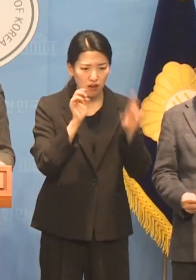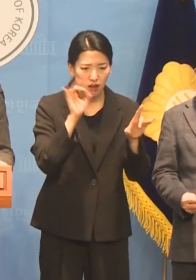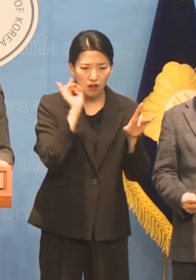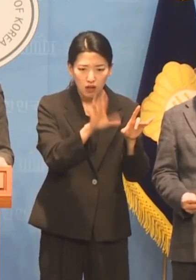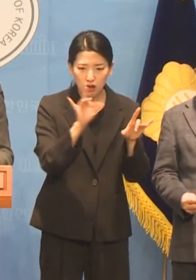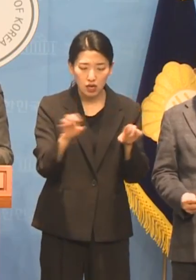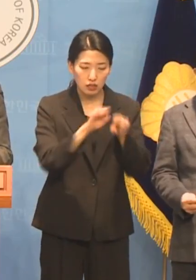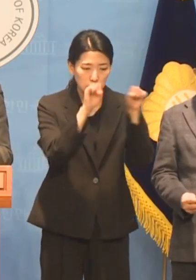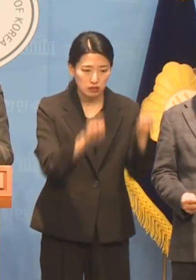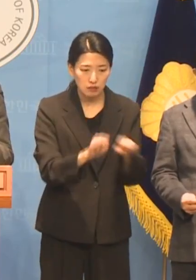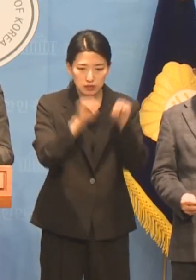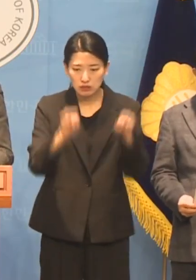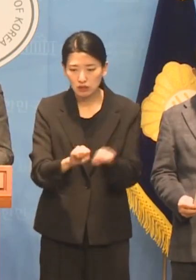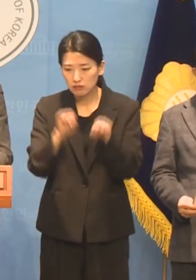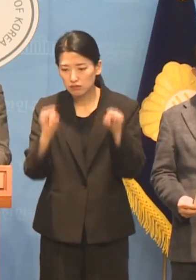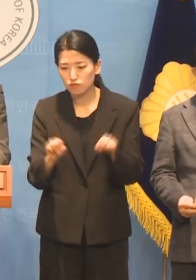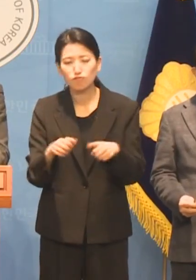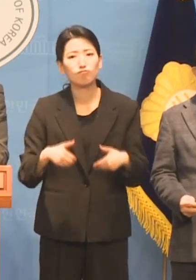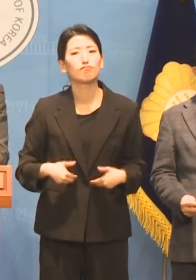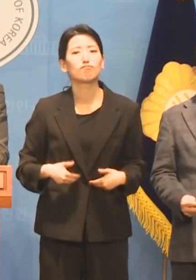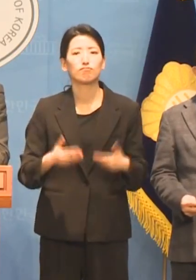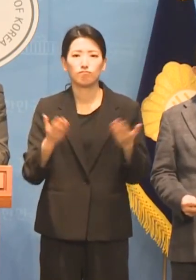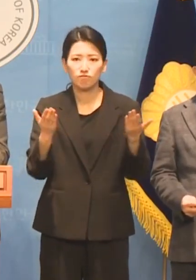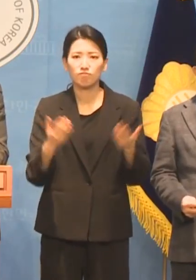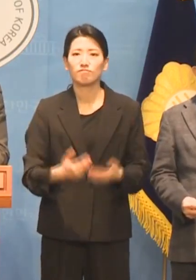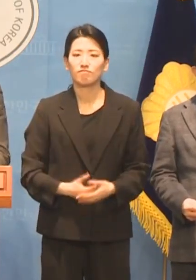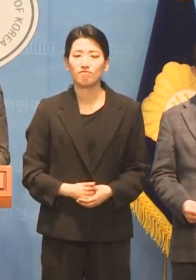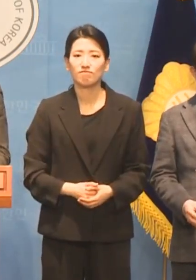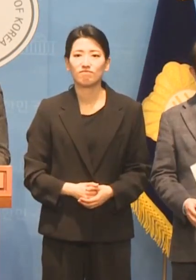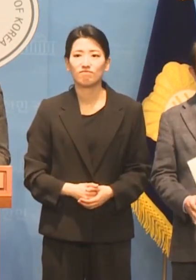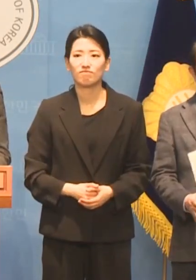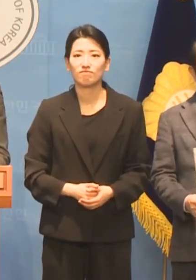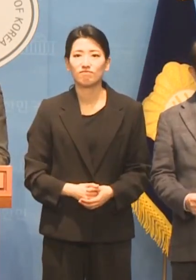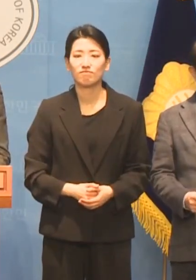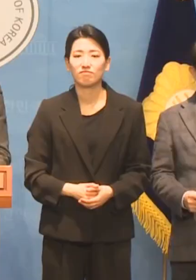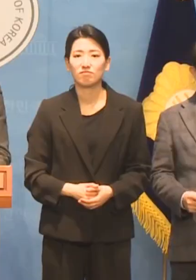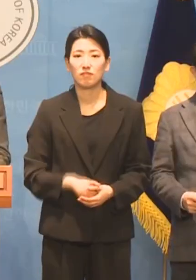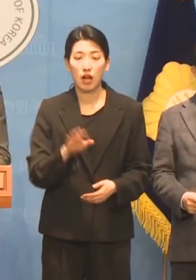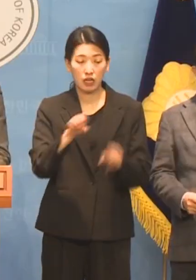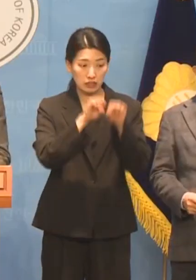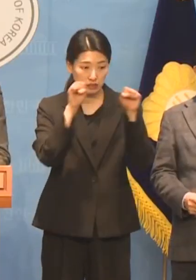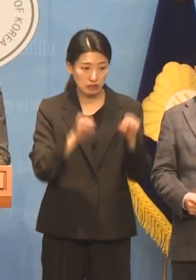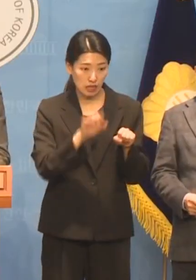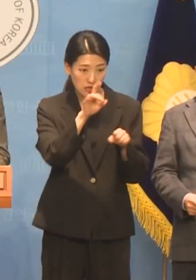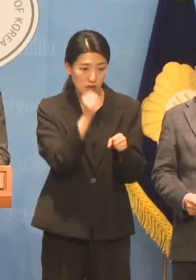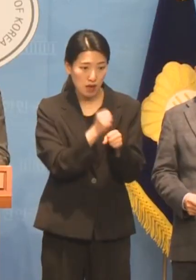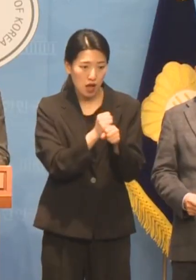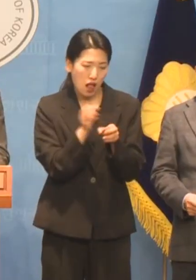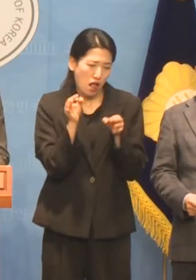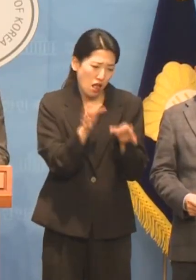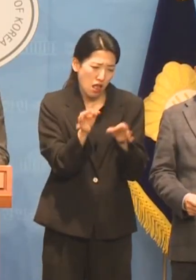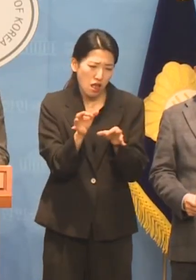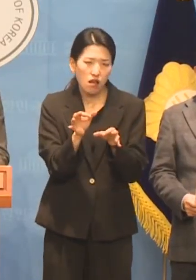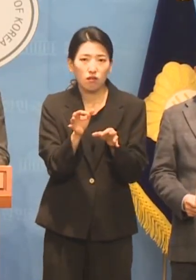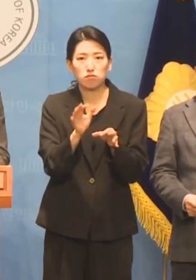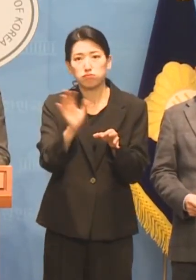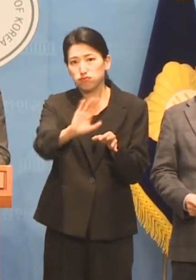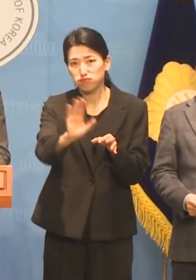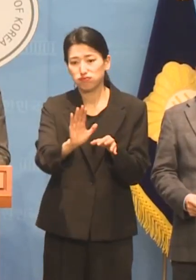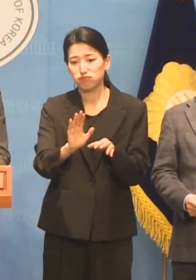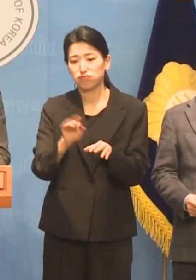시스템을 구축할 필요도 없습니다. 그러니까 이런 시스템을 구축하기 위해서 많이 비용이 들어간다라는 것들도 사실이 아닌